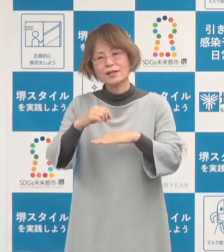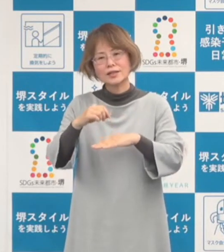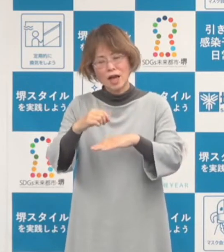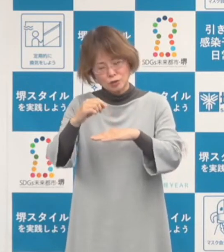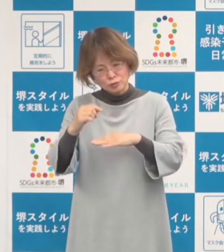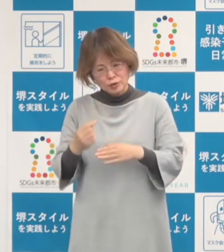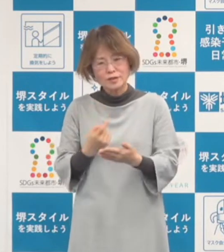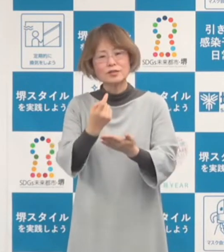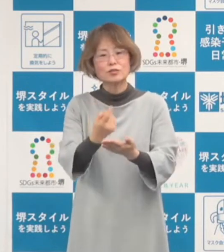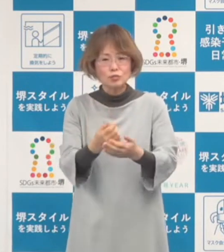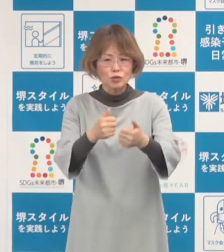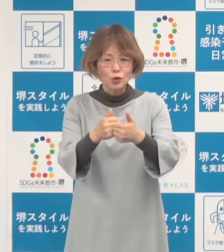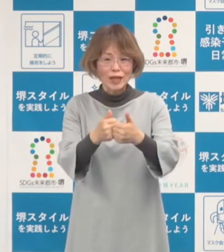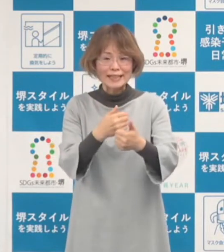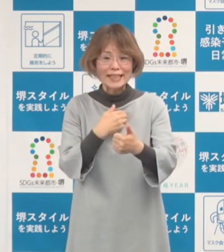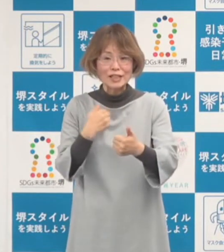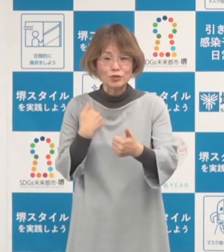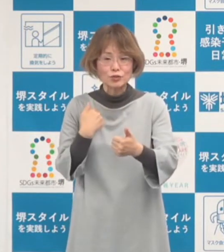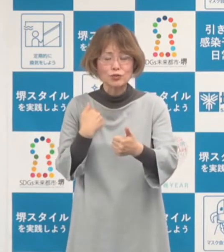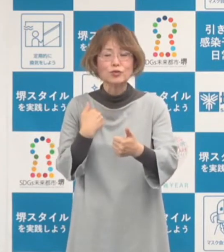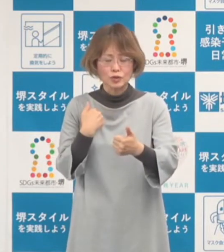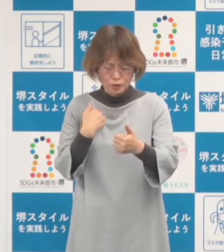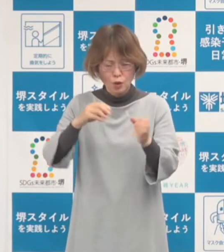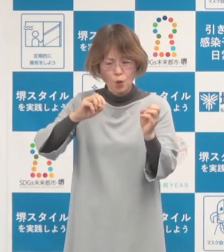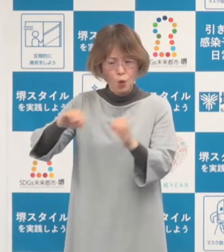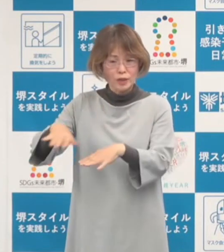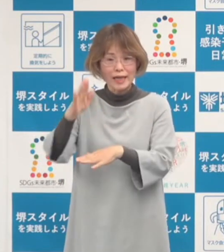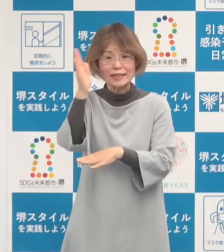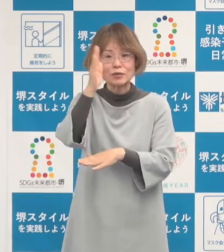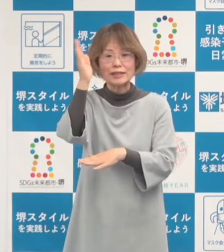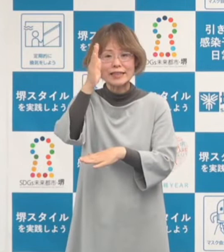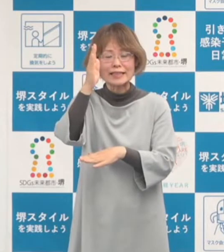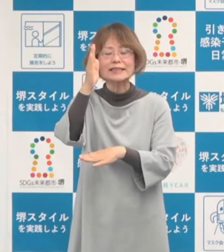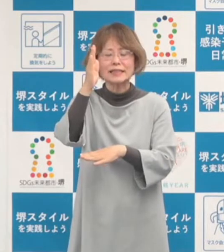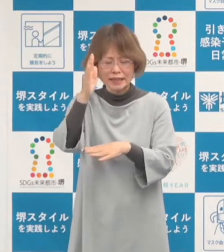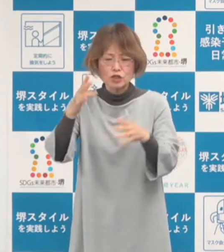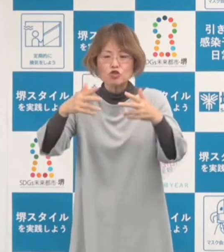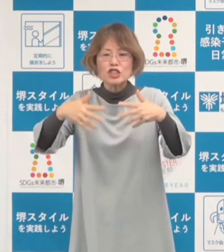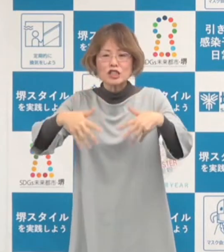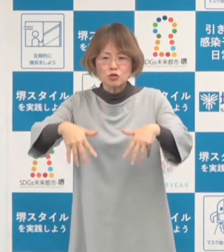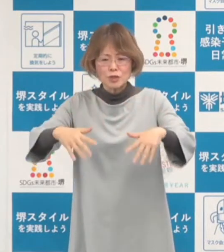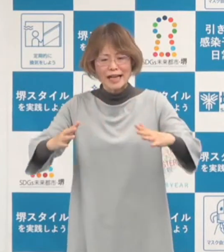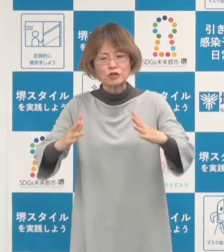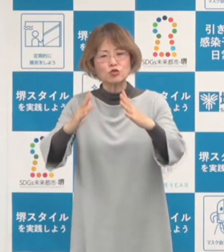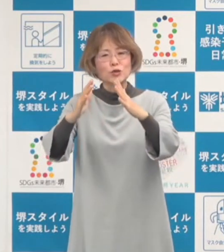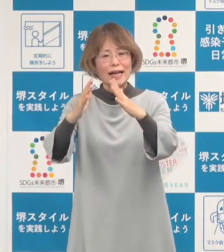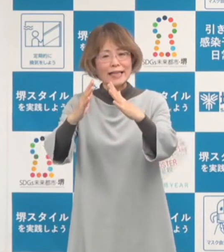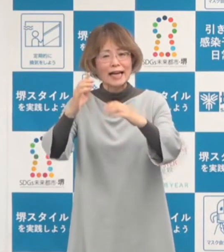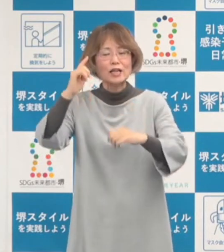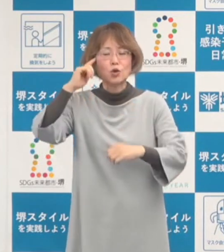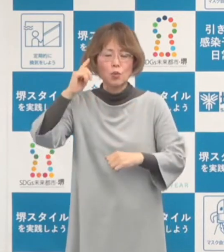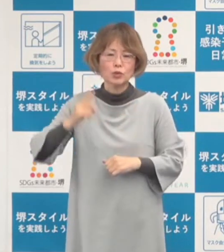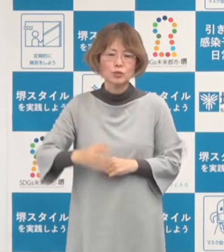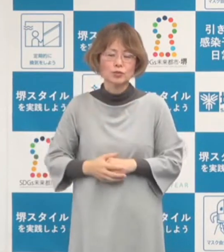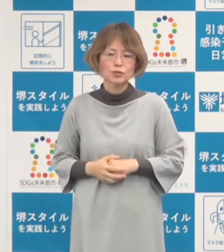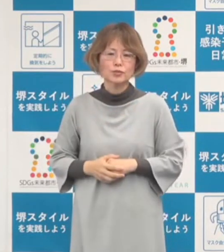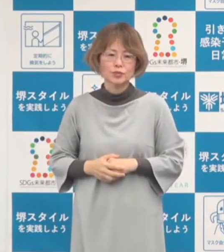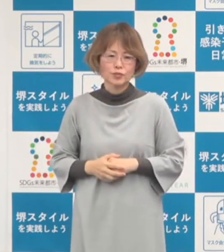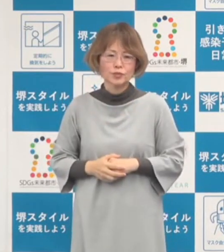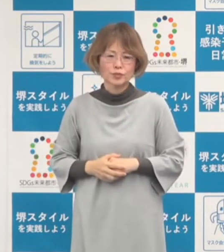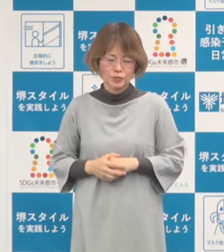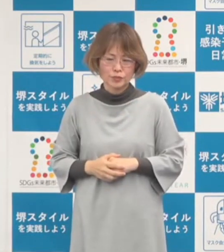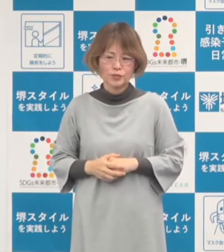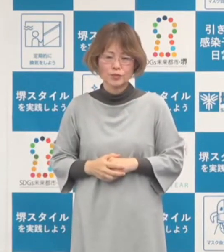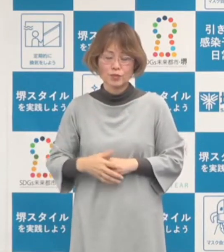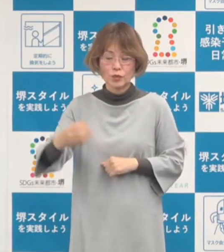境であったり、少なくともそのままでは放置はしないと、ほったらかしにしないという仕組みが構築をできていますので、おっしゃっていただい